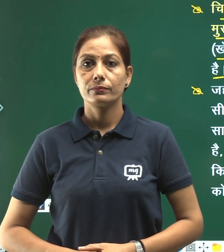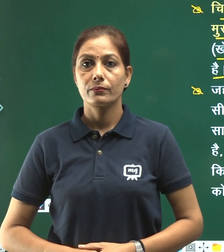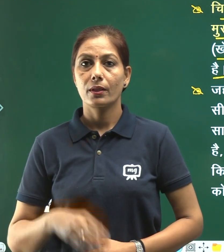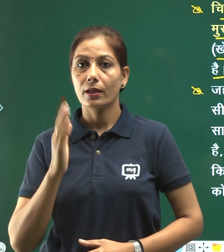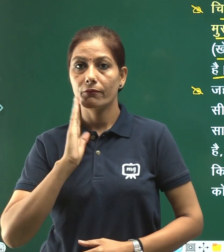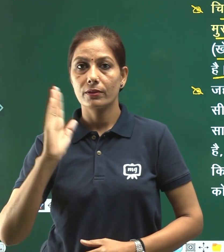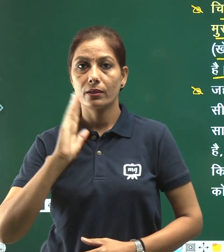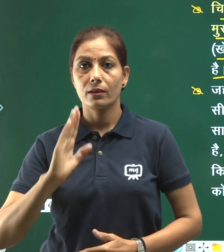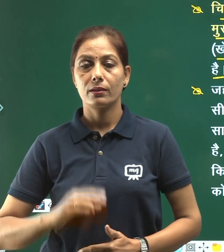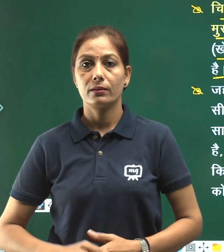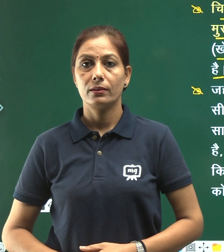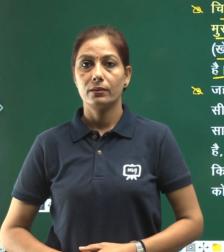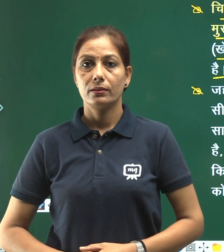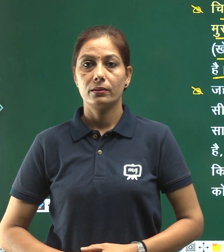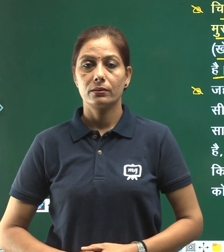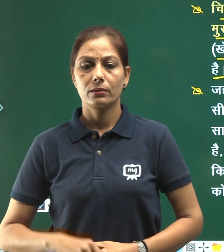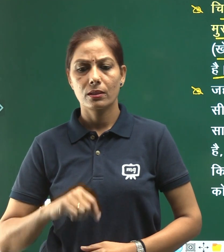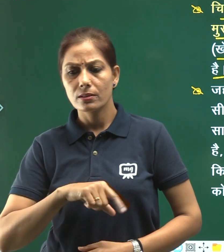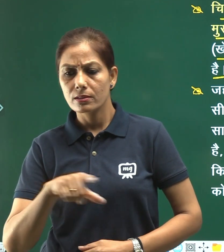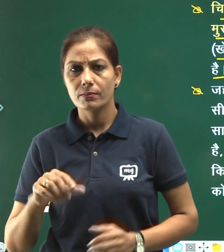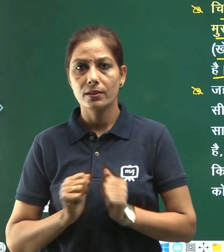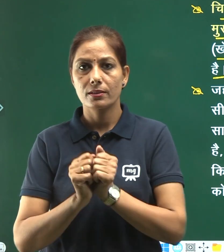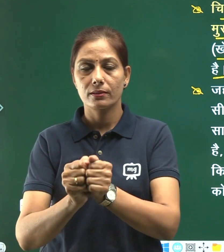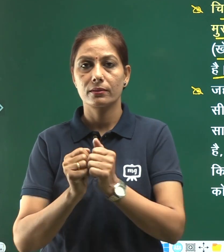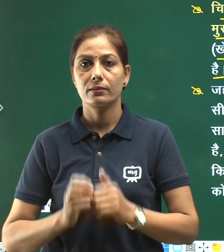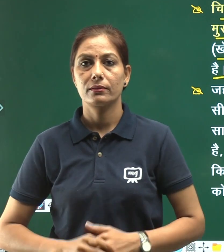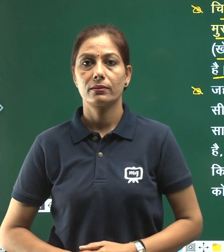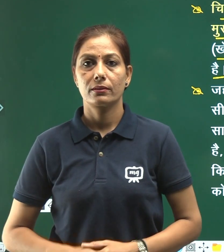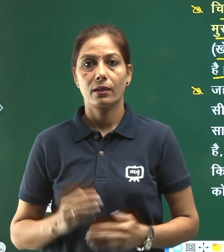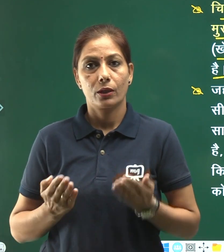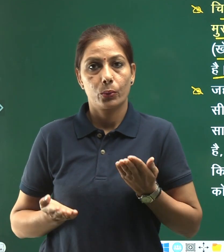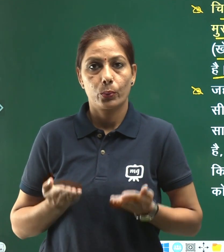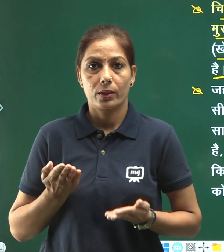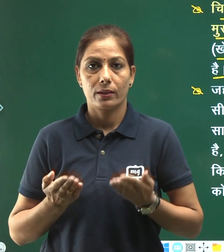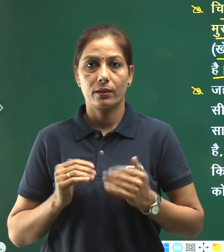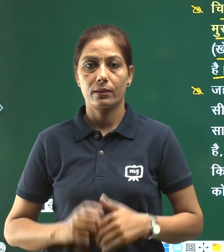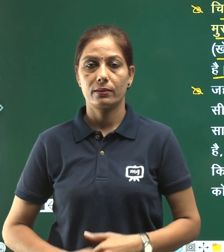कविता का इन सब के साथ तुलना की है।